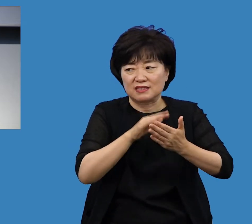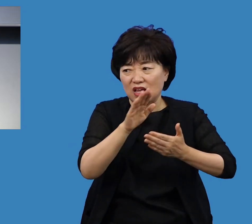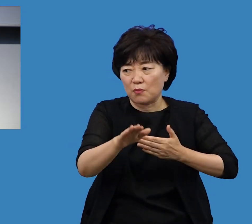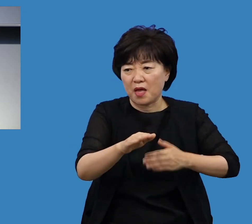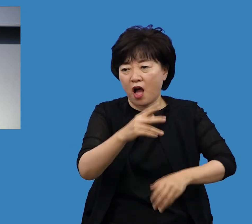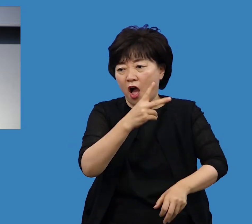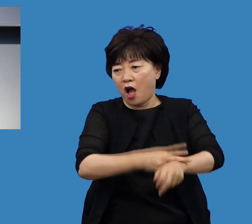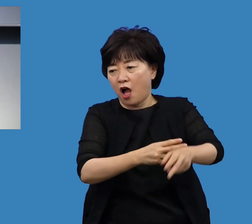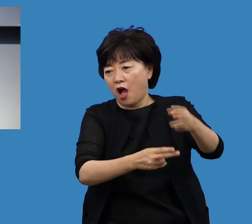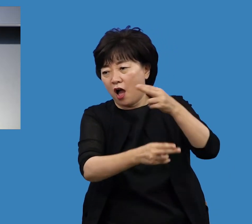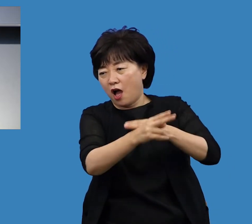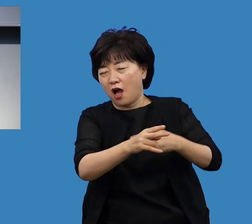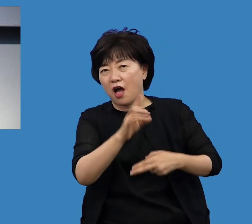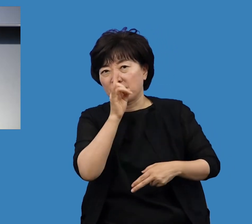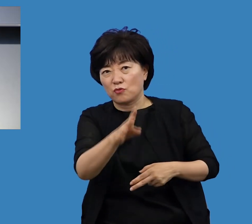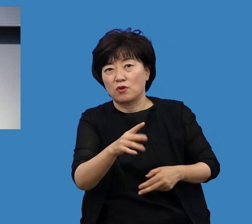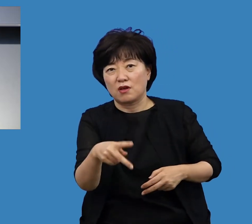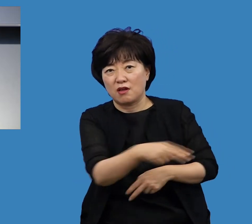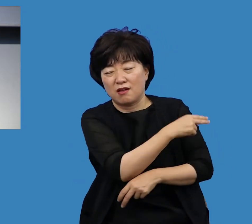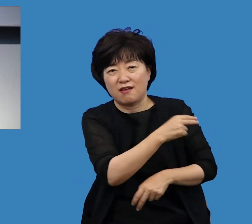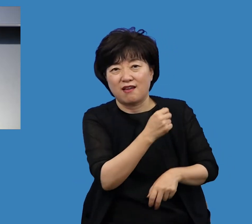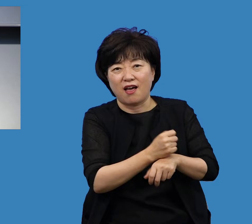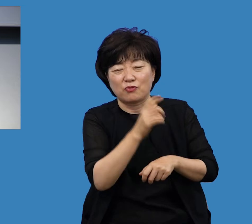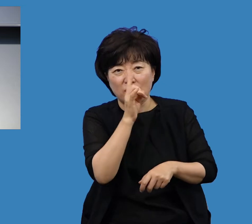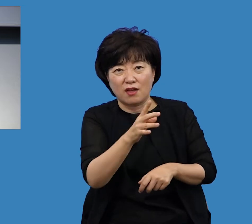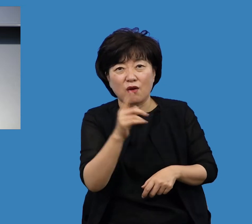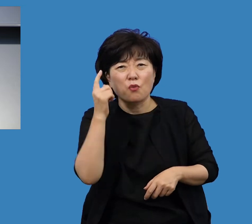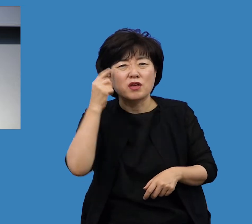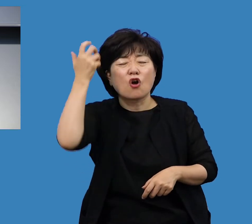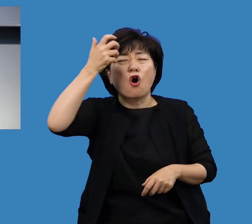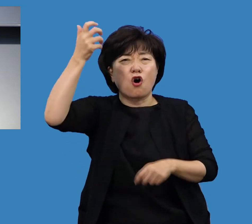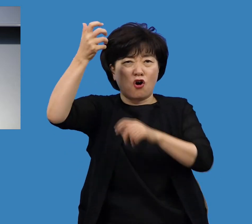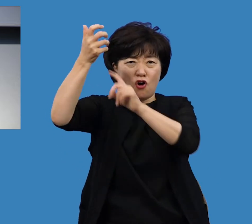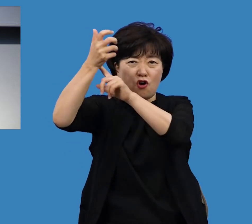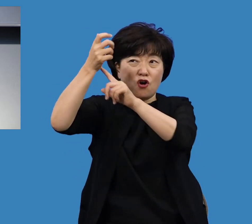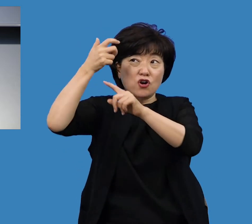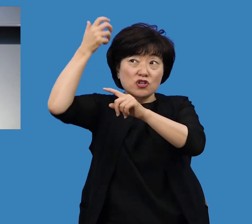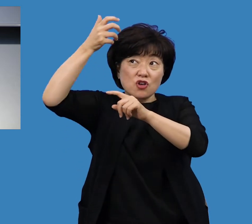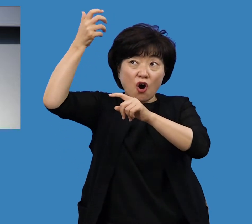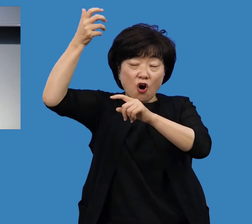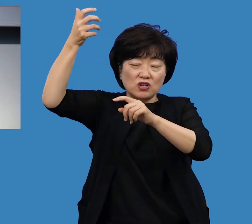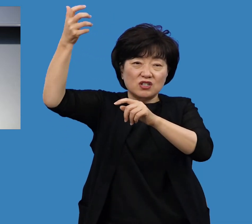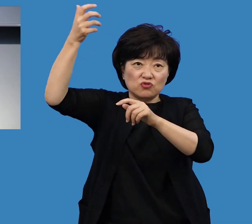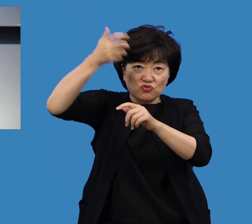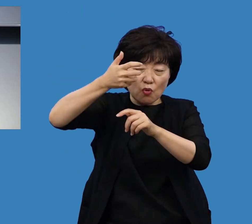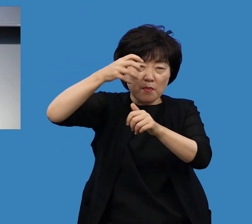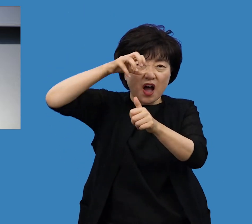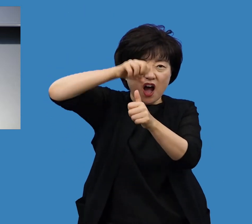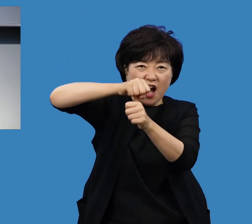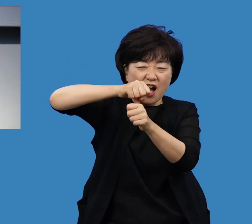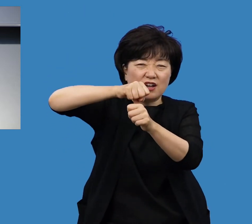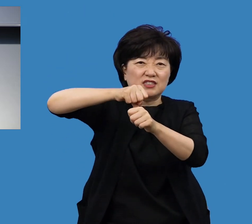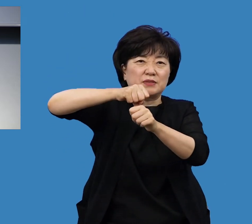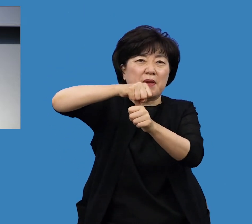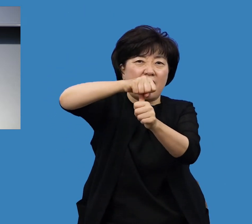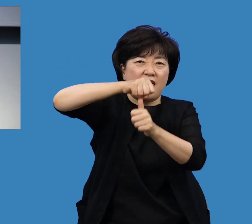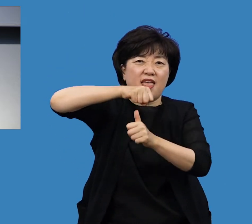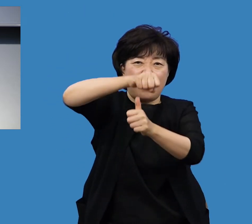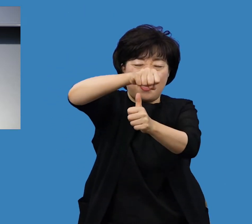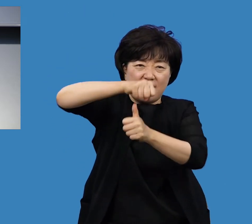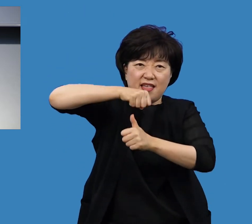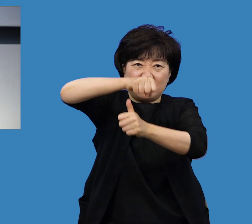이거 왜 그러냐면 이것도 영이기 때문에 그래요. 영은이 한번 들어오면 우리 혼을 그냥 지배해 버립니다. 그래서 이 갈망이 우리